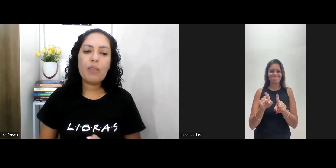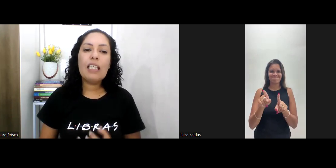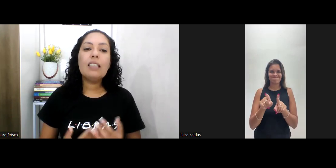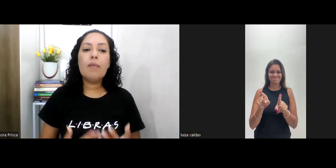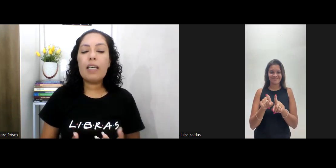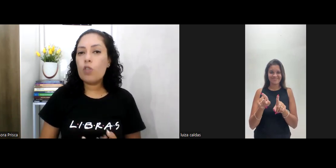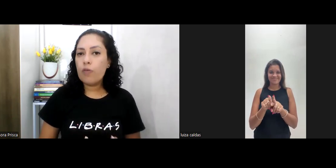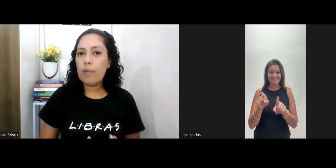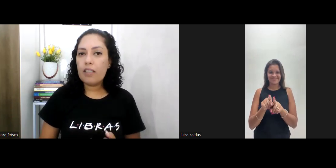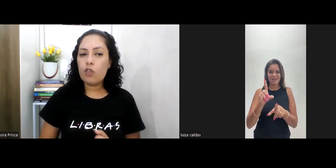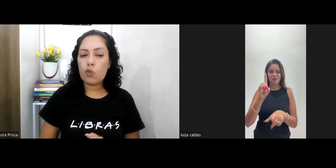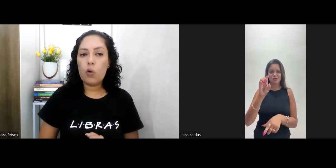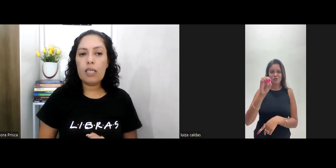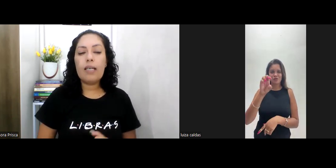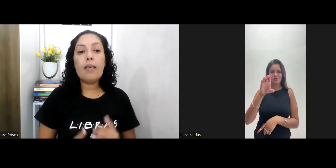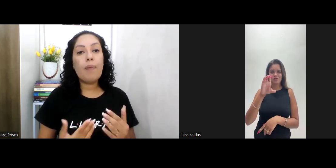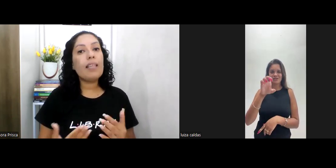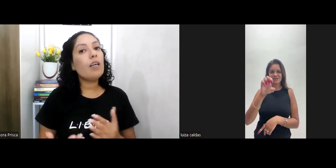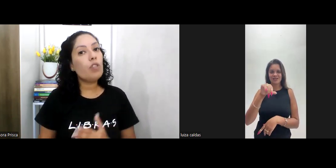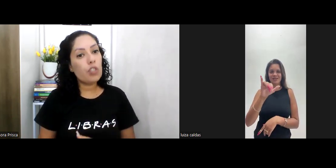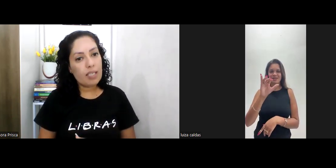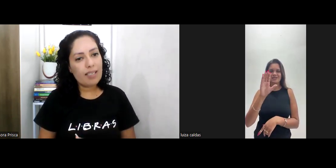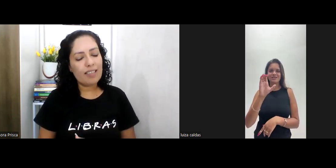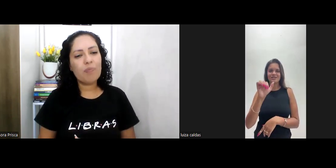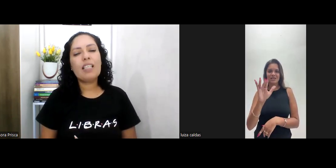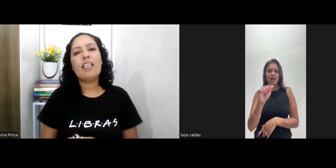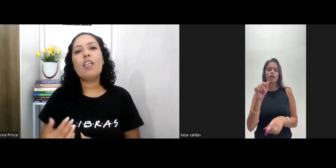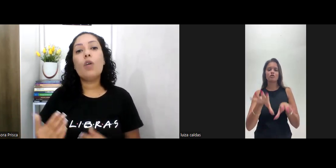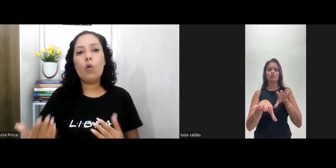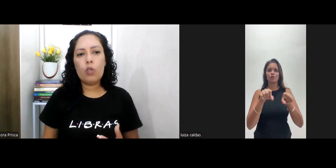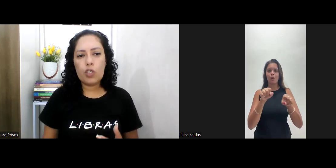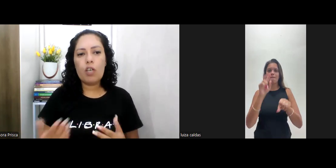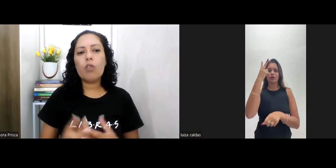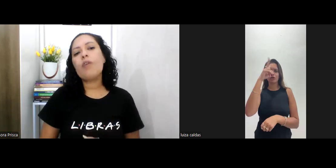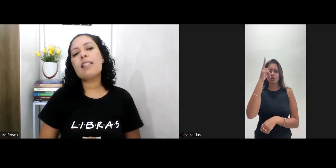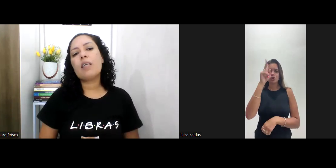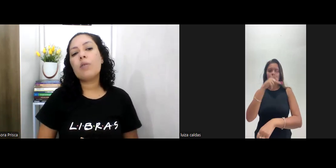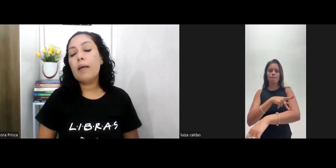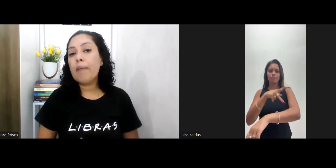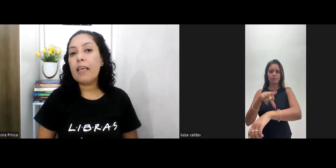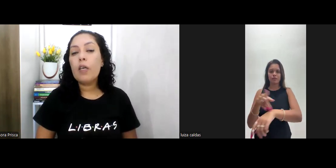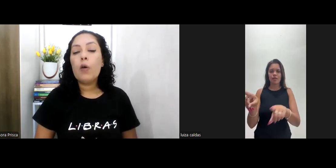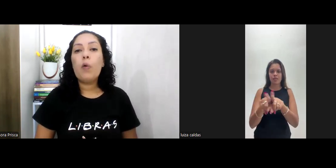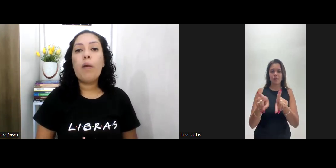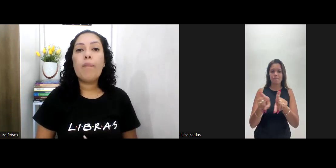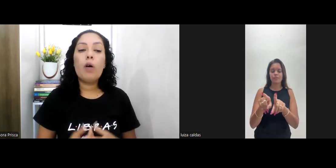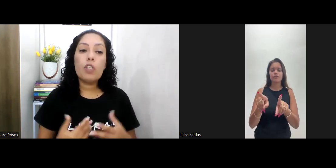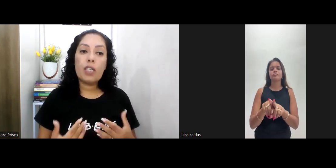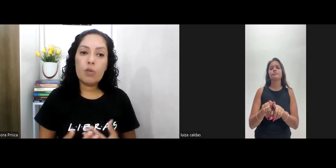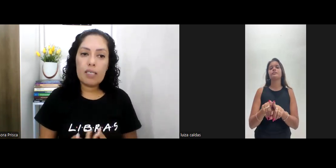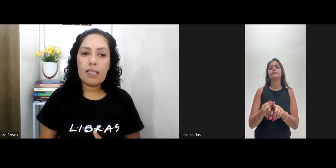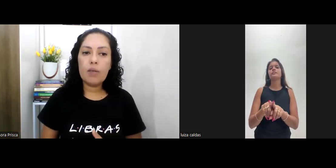sinais. Também sou formada em História e Pedagogia. E hoje eu estou fazendo também